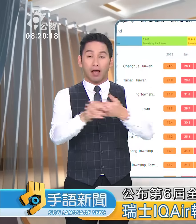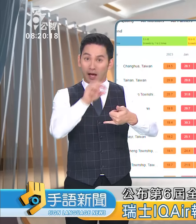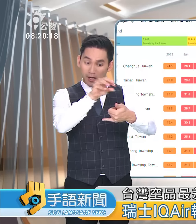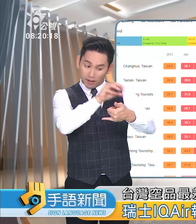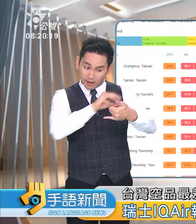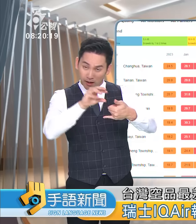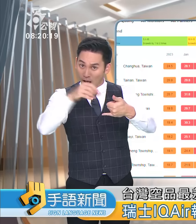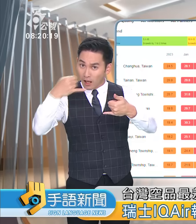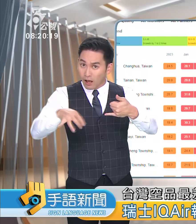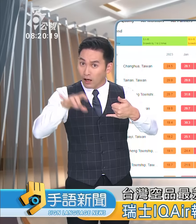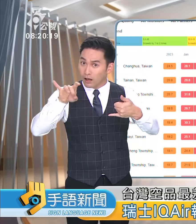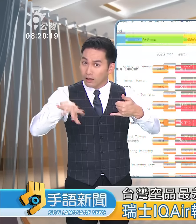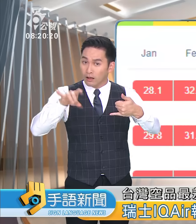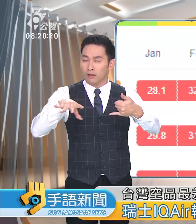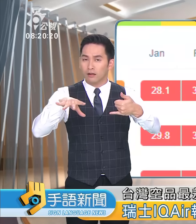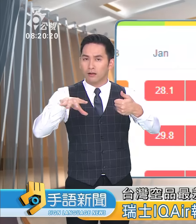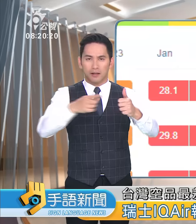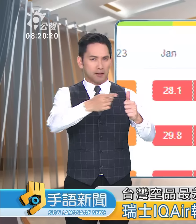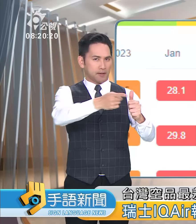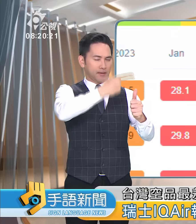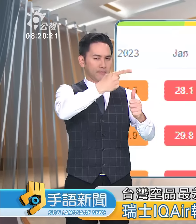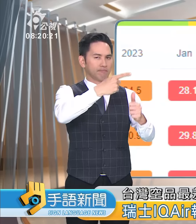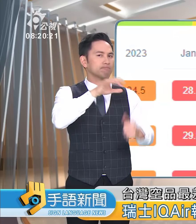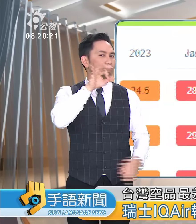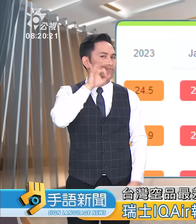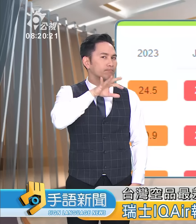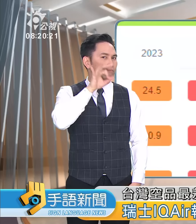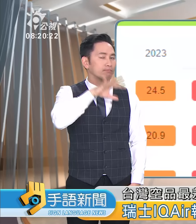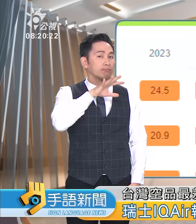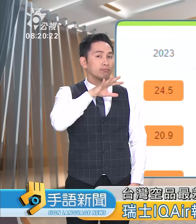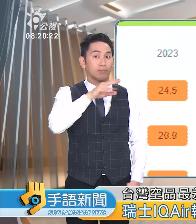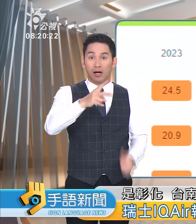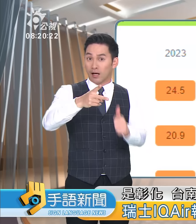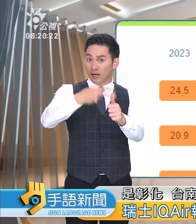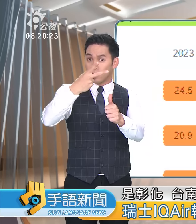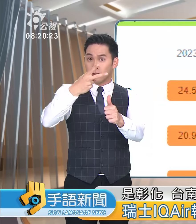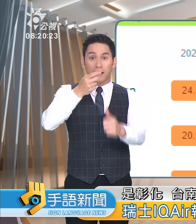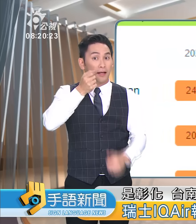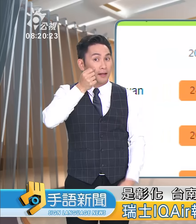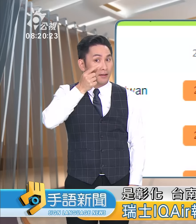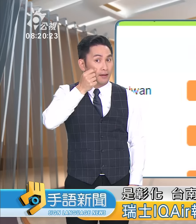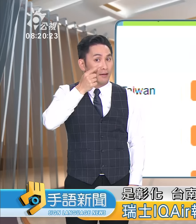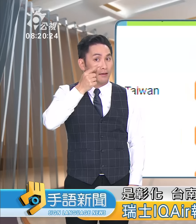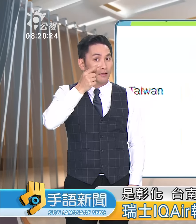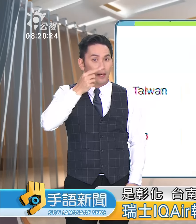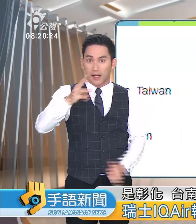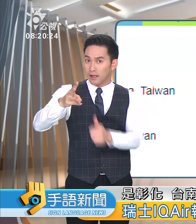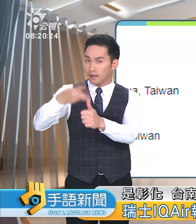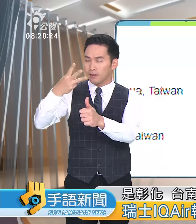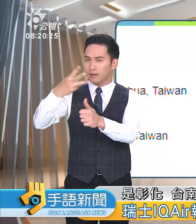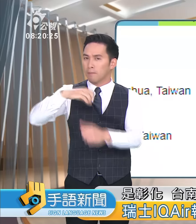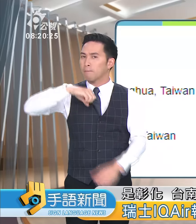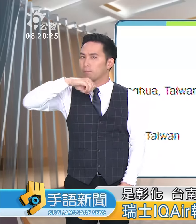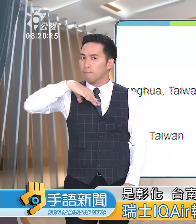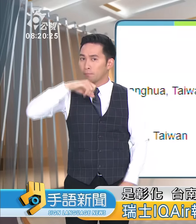湾空品最差的前三名城市是彰化、台南与屏东东